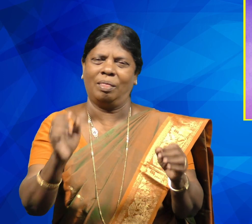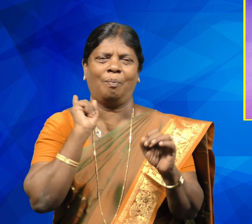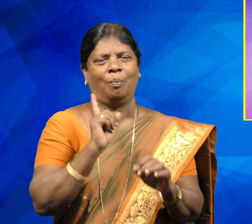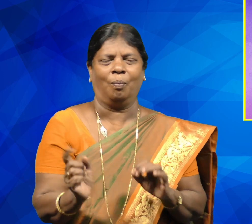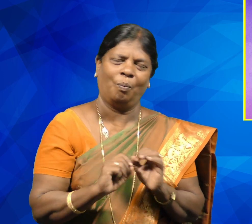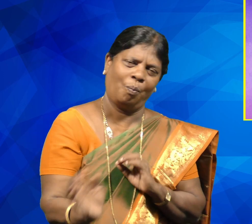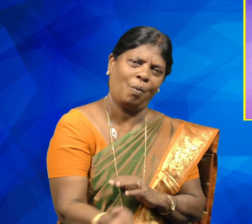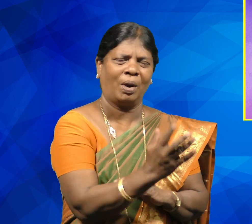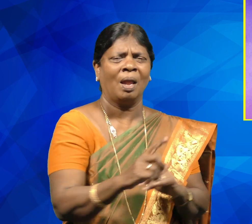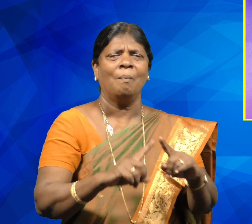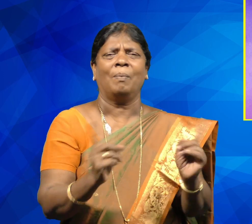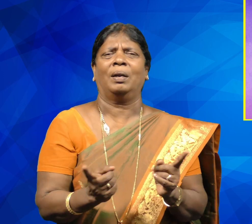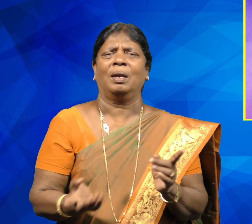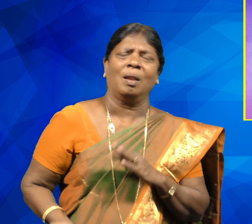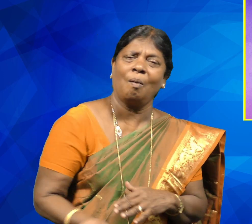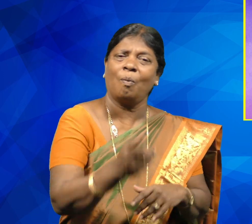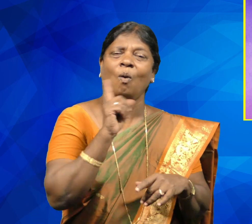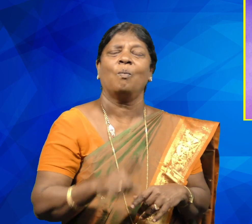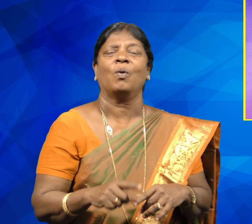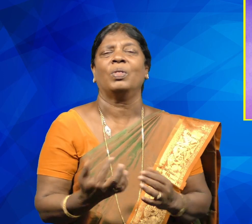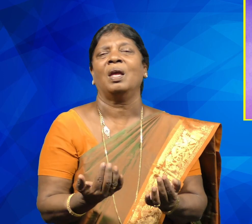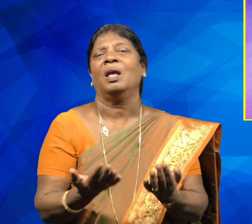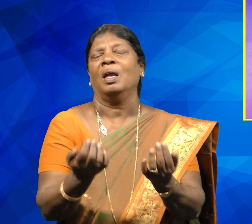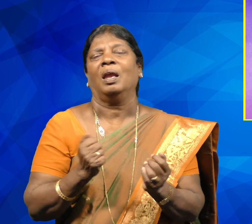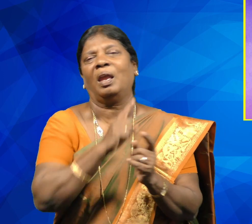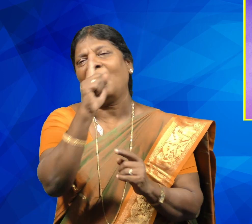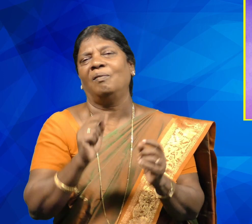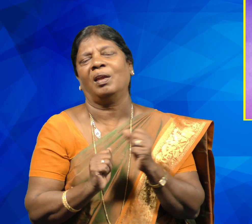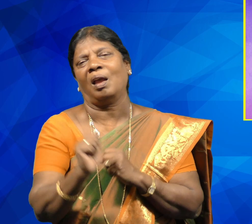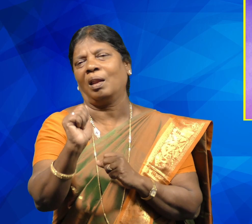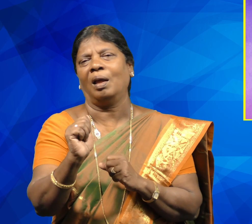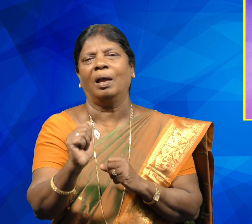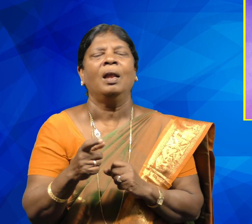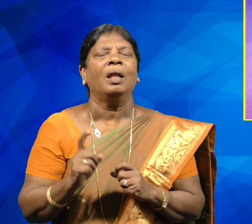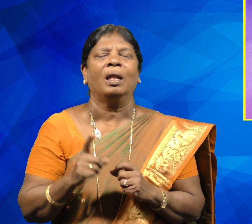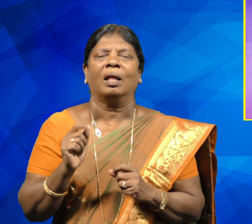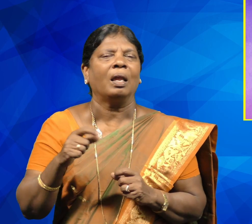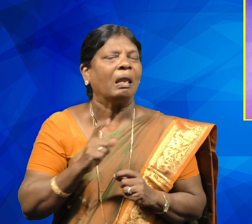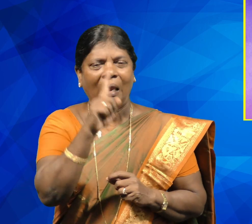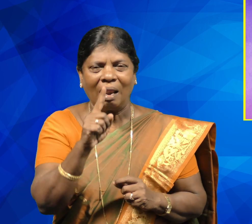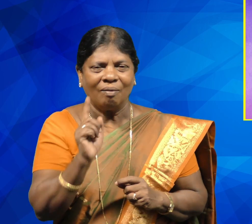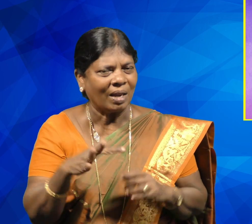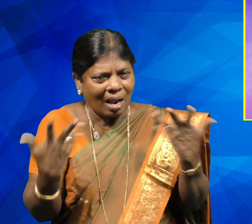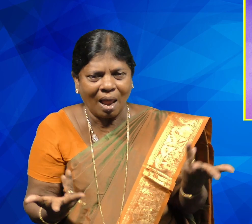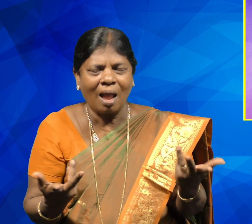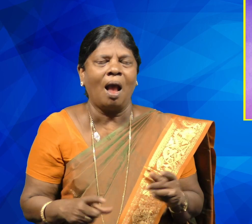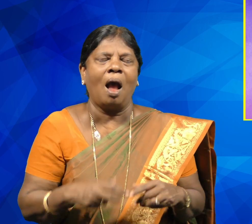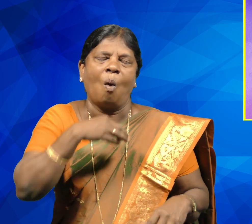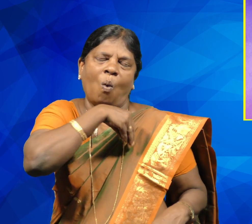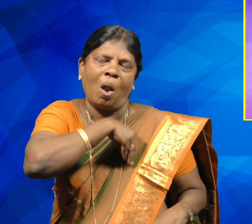ஏன் காப்பாற்றவில்லை என்ற கேள்வியை கேட்கிறார்கள். அப்படி அவர்கள் நேரடியாக கேட்கவில்லை